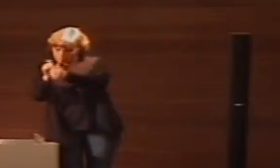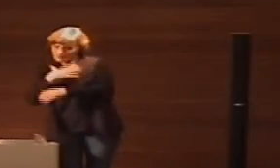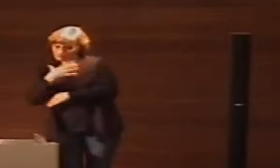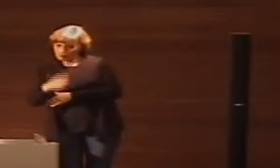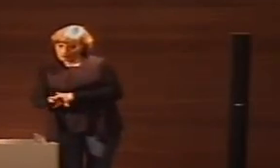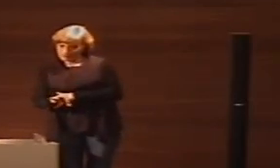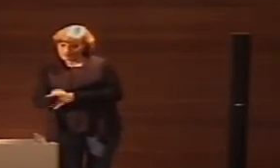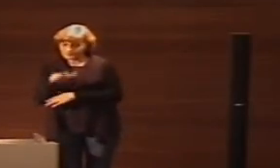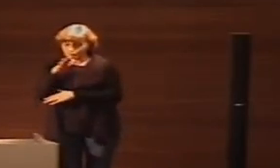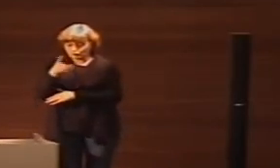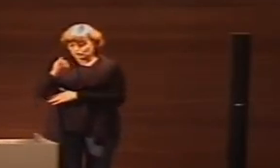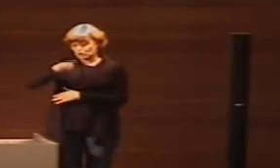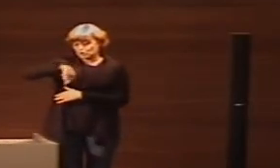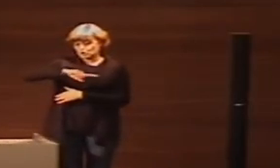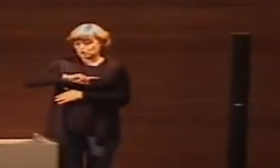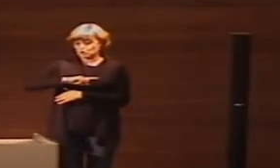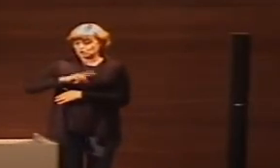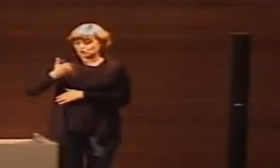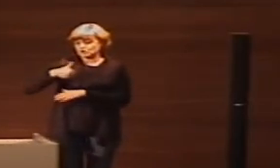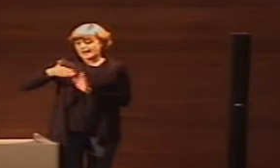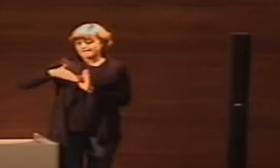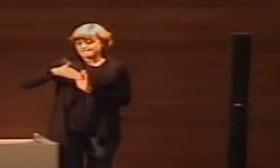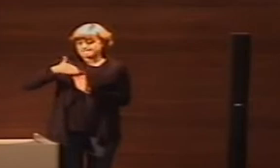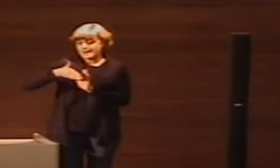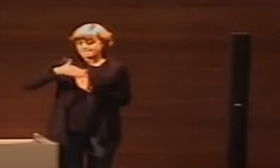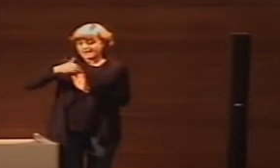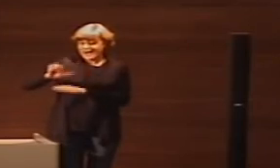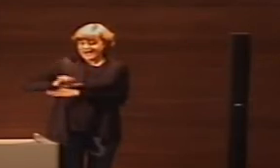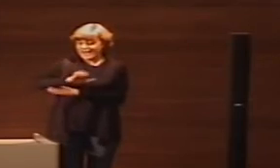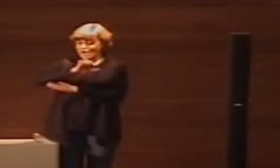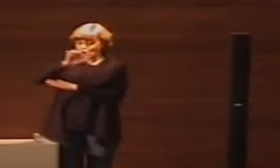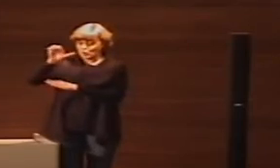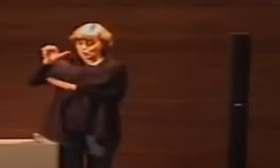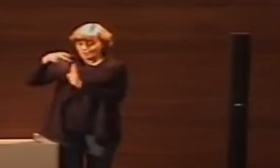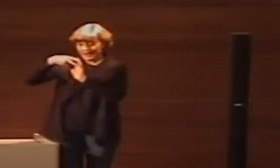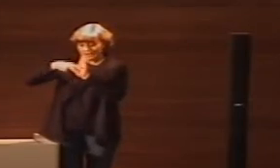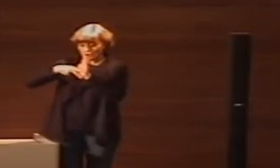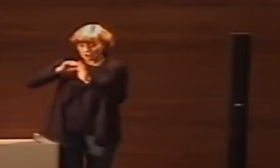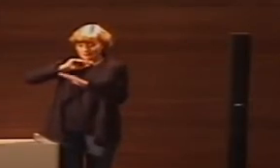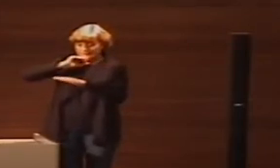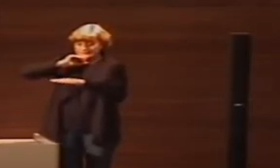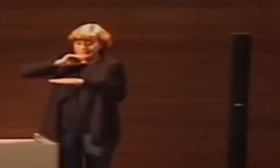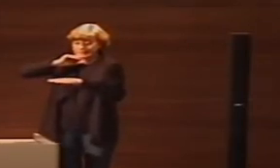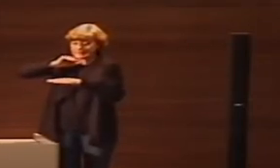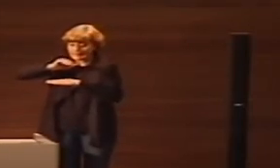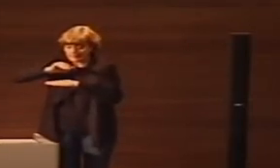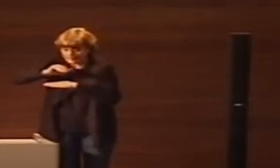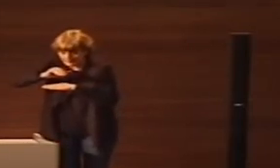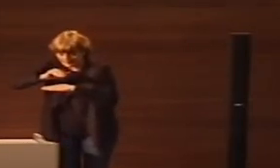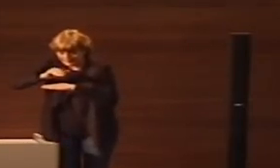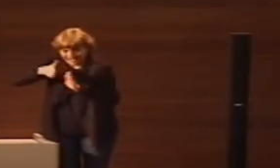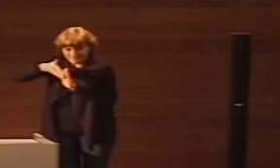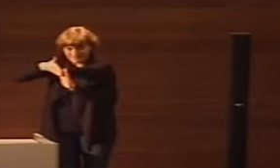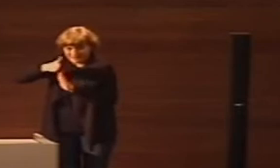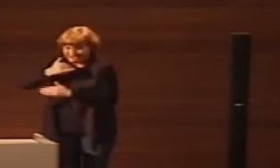estamos ya prácticamente en el nivel que exige Europa para el año 2020, que es un